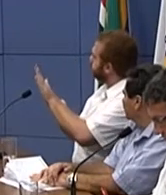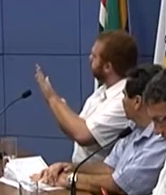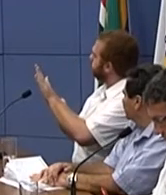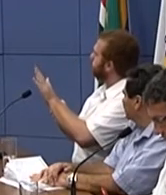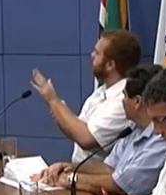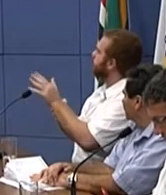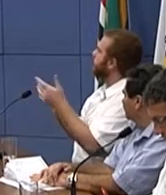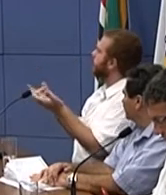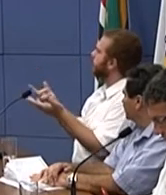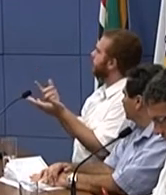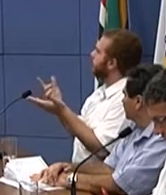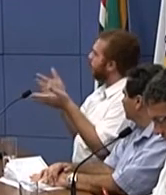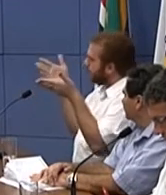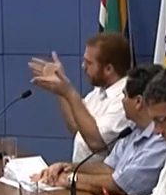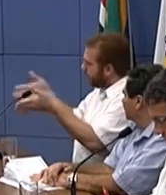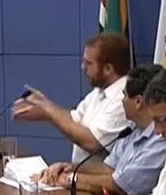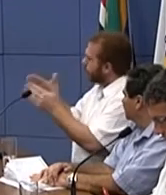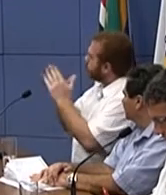É muito importante